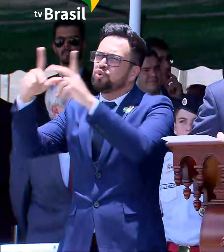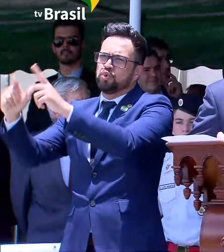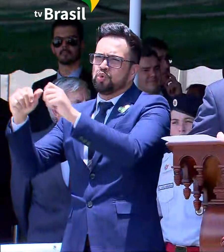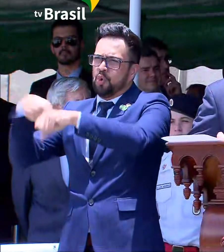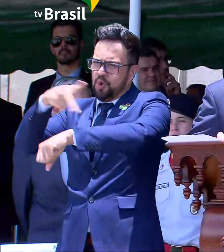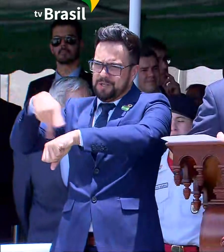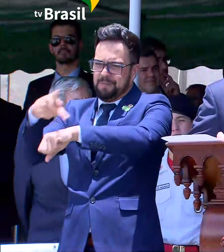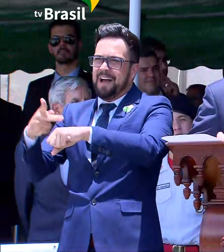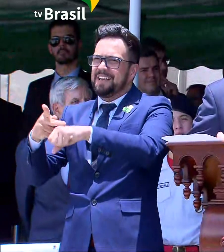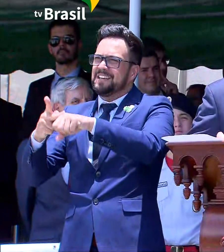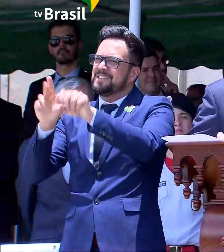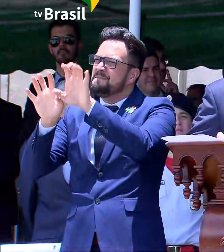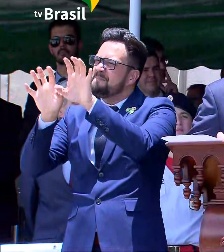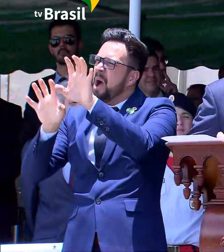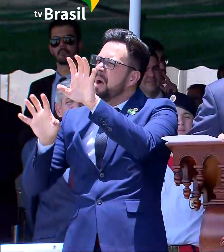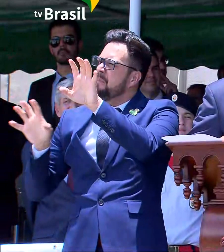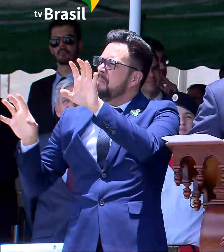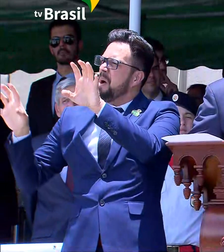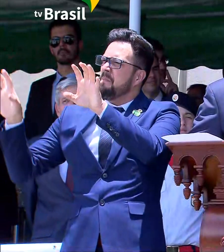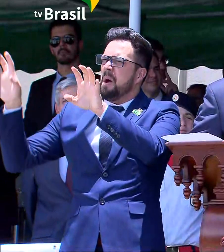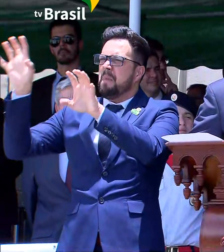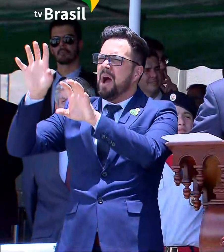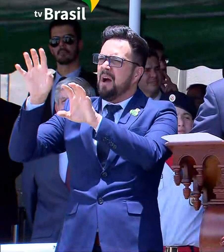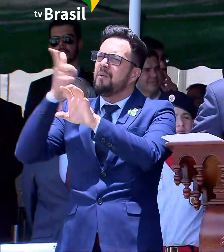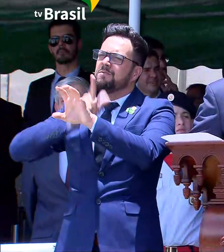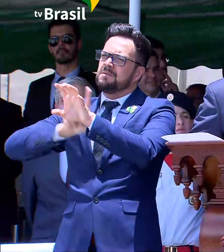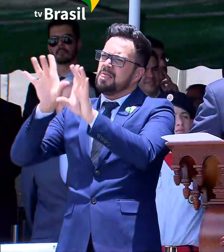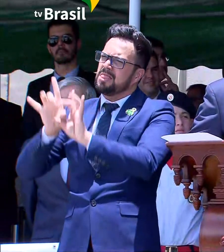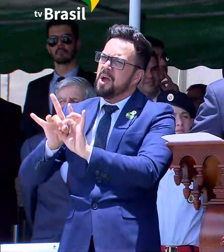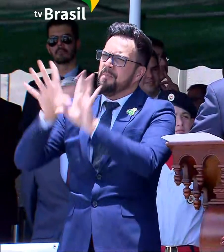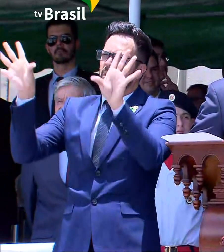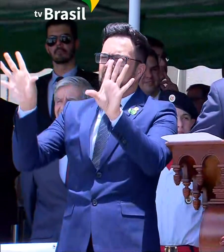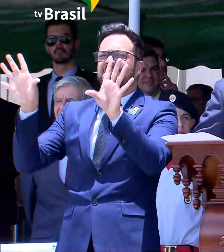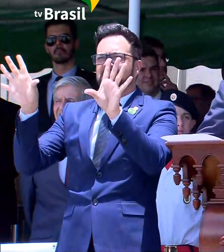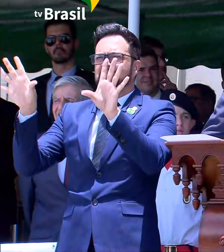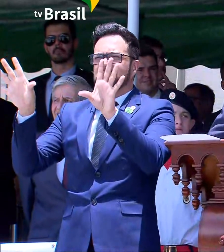irmãos não respirarem democracia e liberdade.